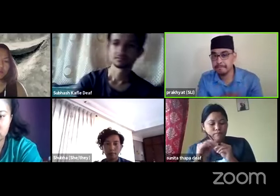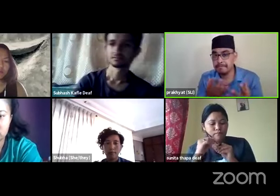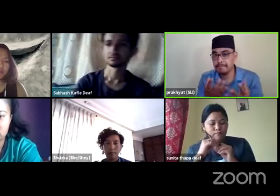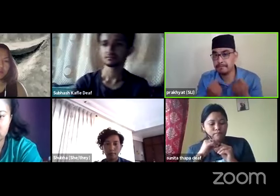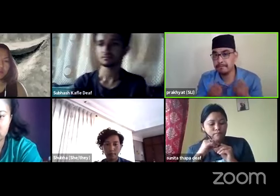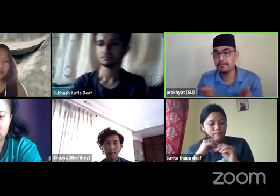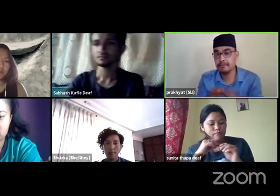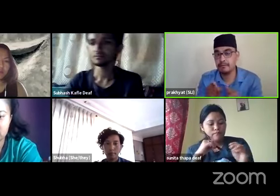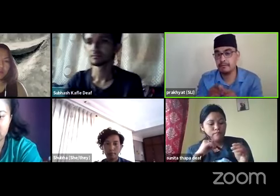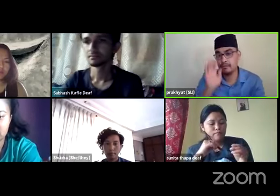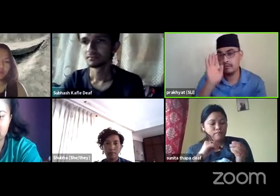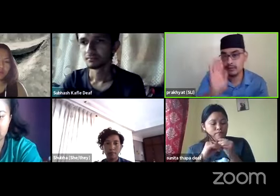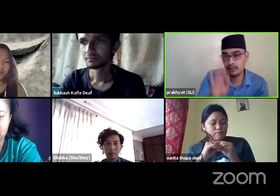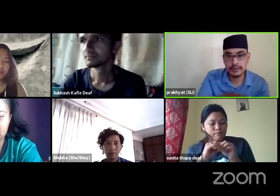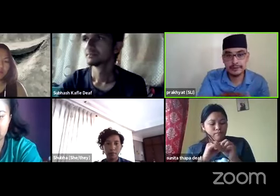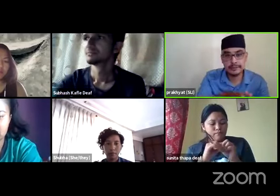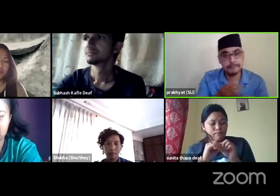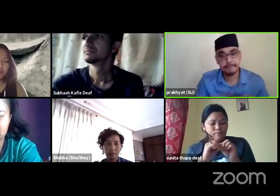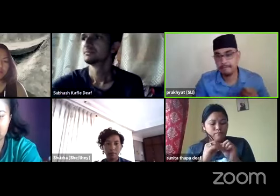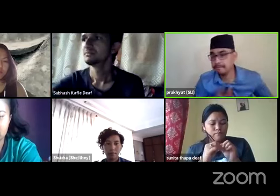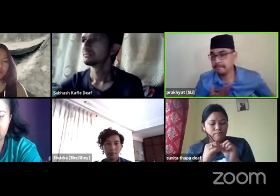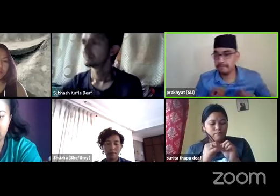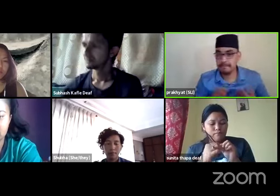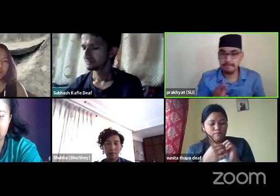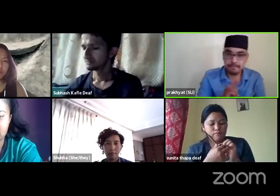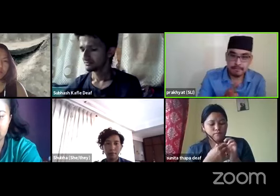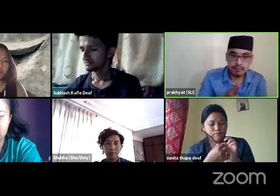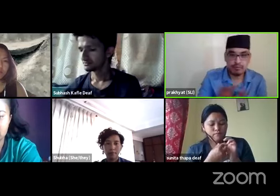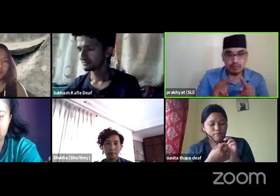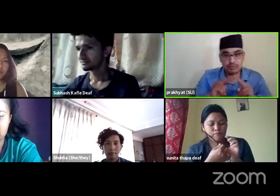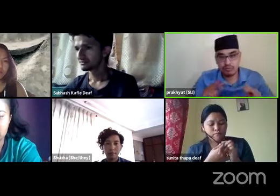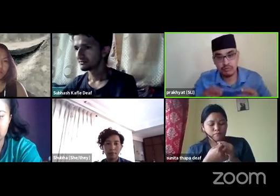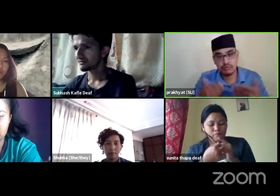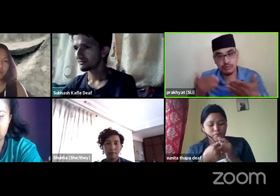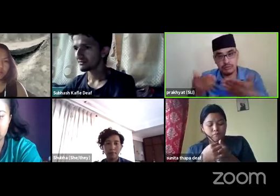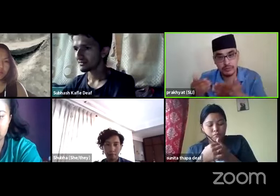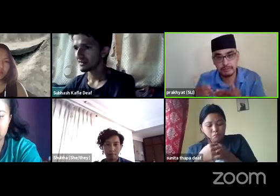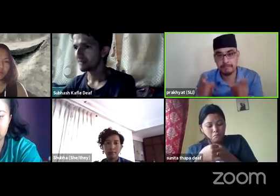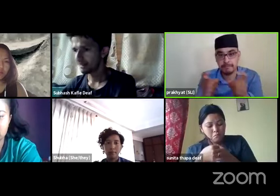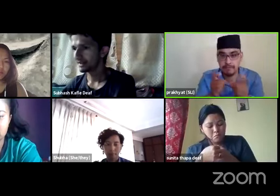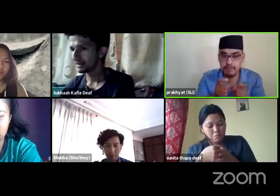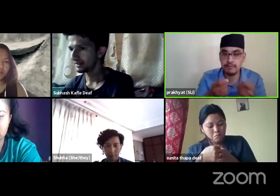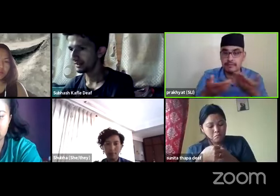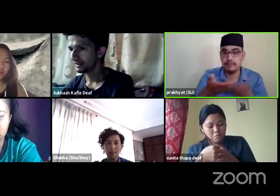लाग्छ र एकदमै धेरै खुसी लाग्यो यो रिसर्चको फाइन्डिङ र इन्टरेक्सनमा पार्ट लिन पाउन